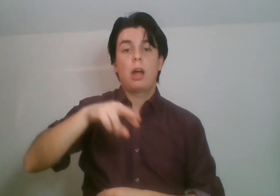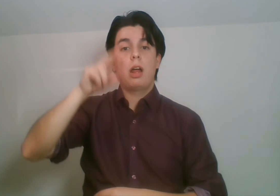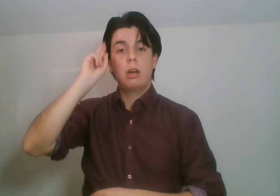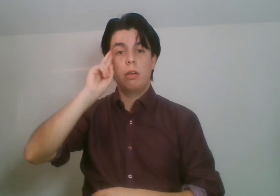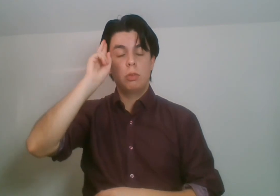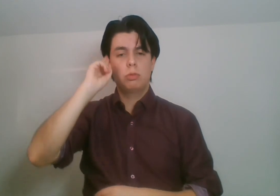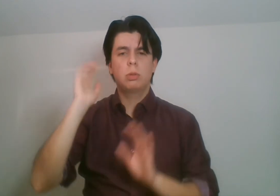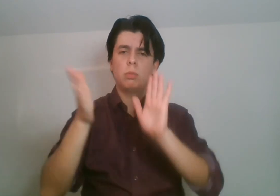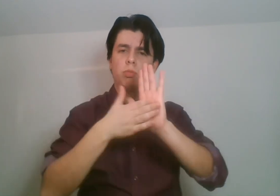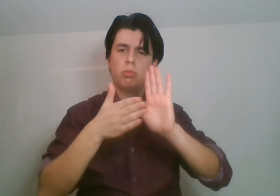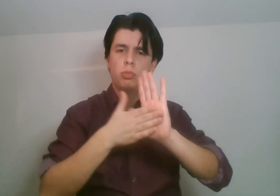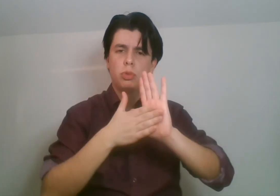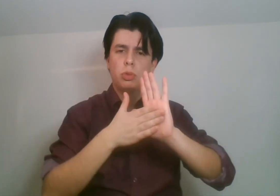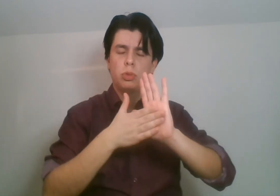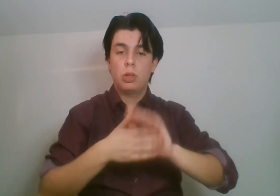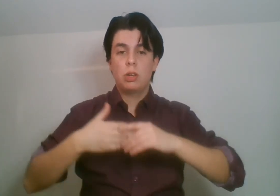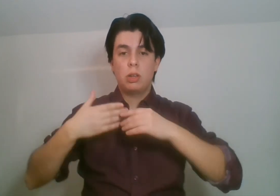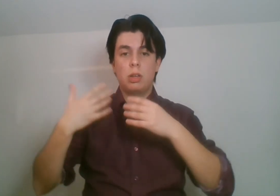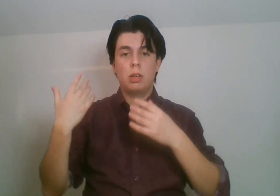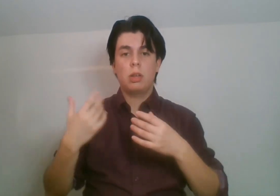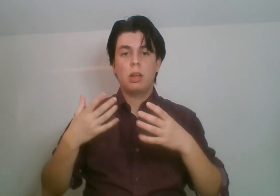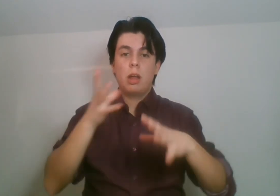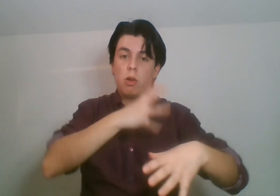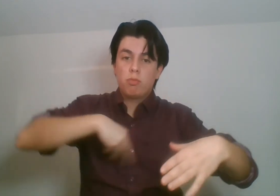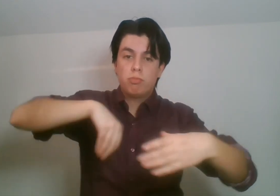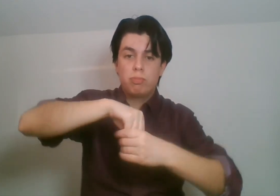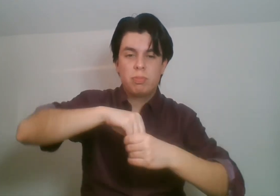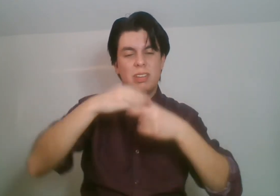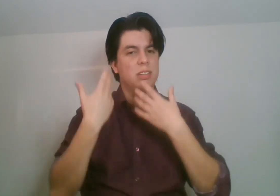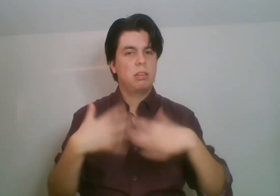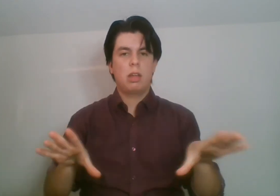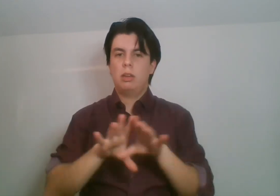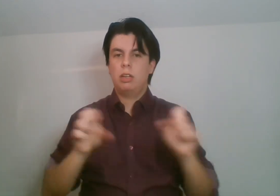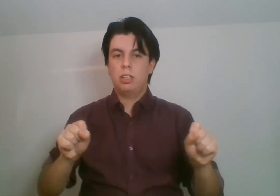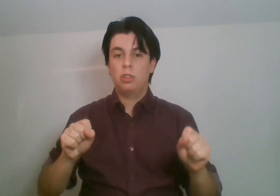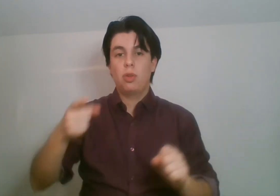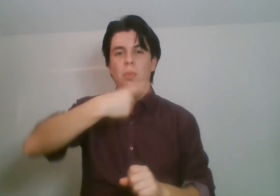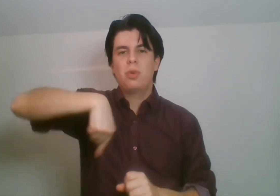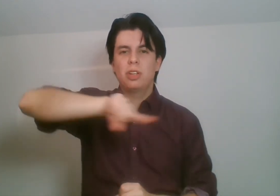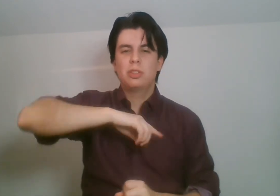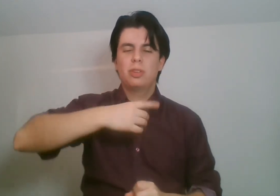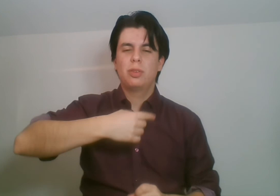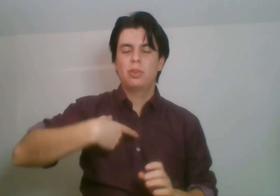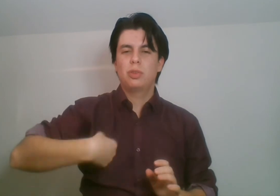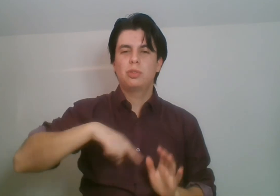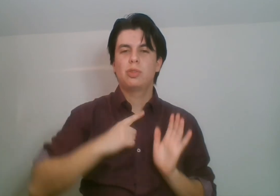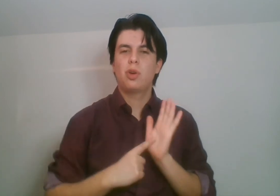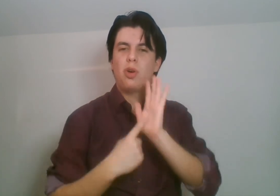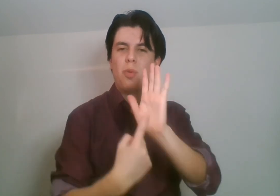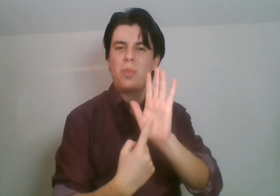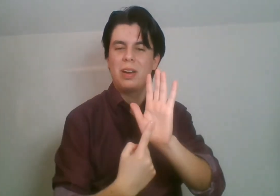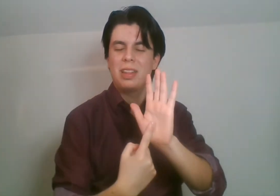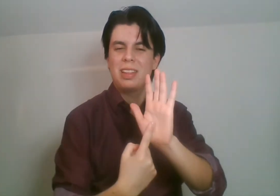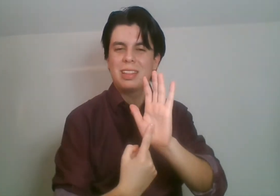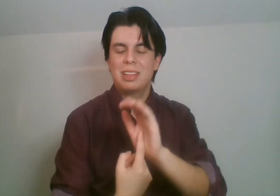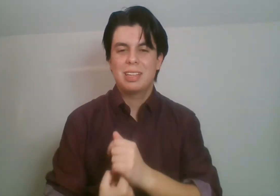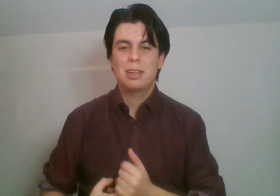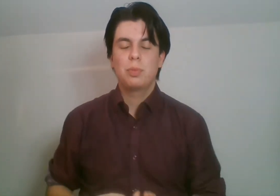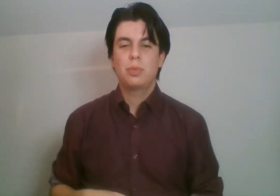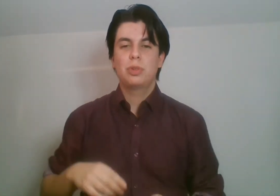propusimos, ideamos, incluimos. Por esto y mucho más, compartimos el podcast Un Café en el